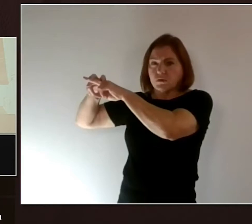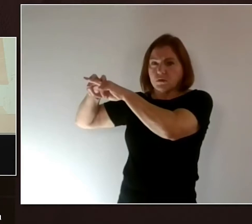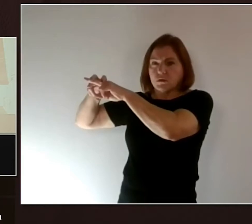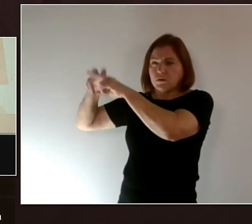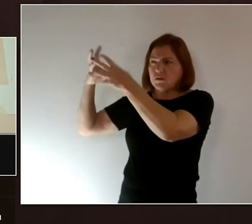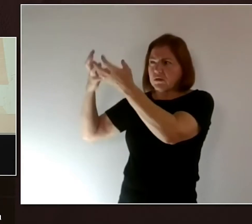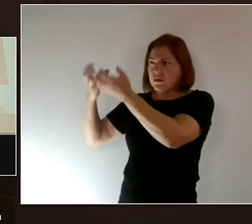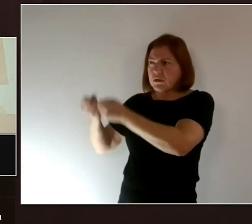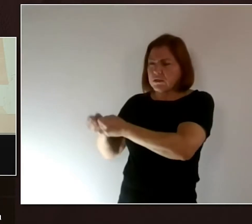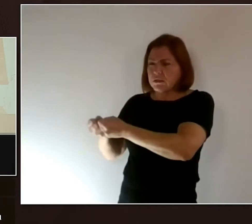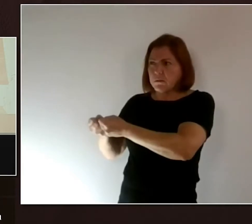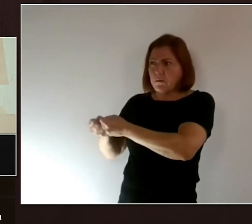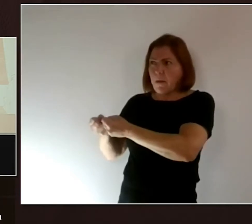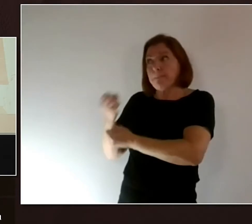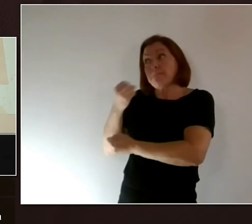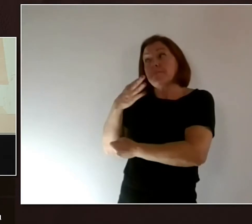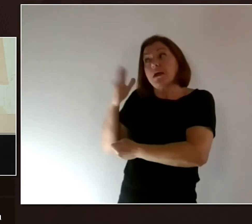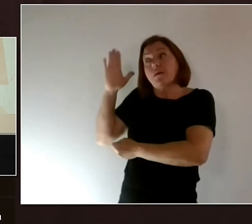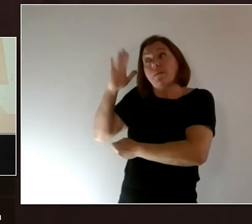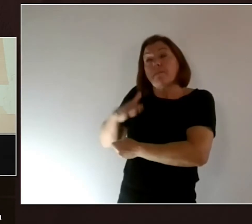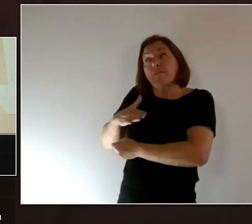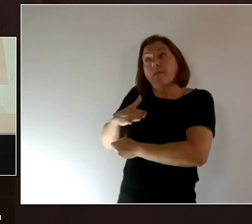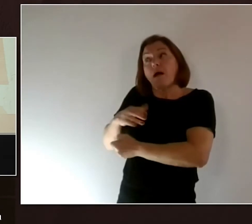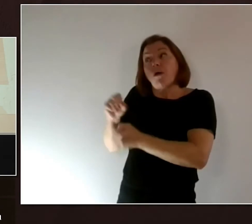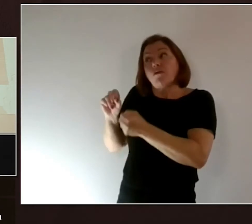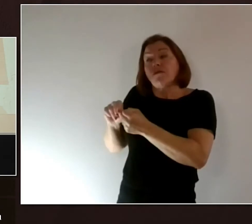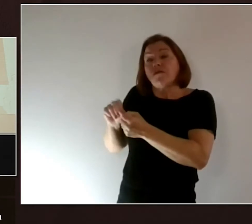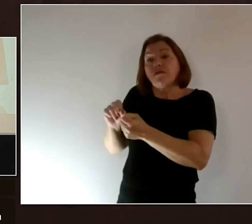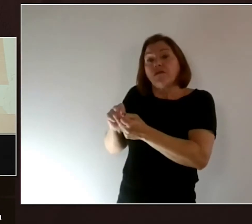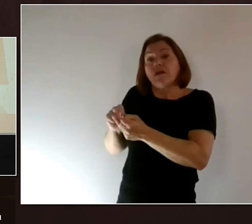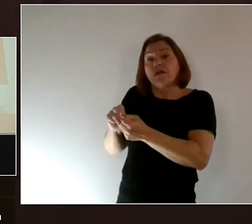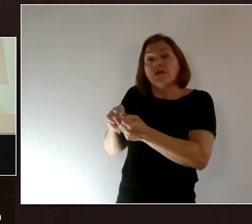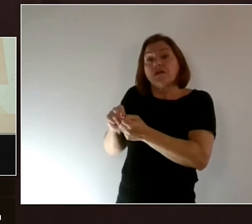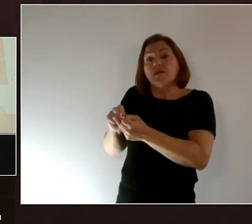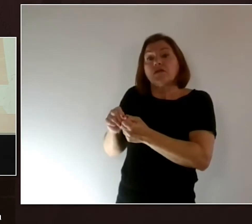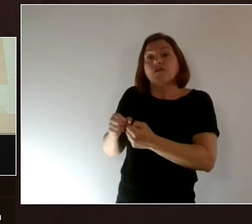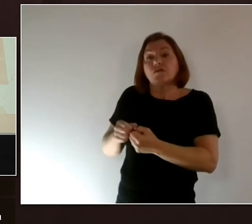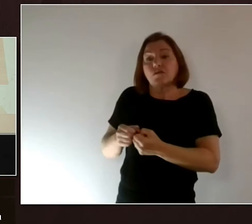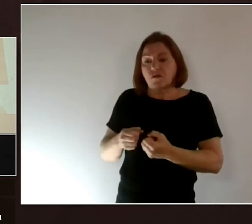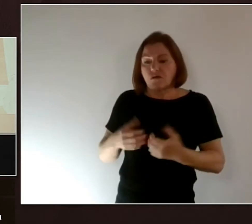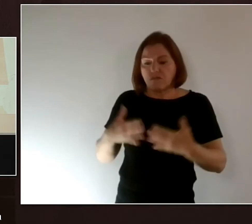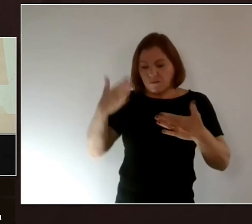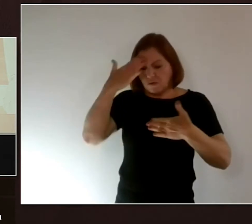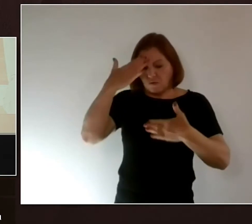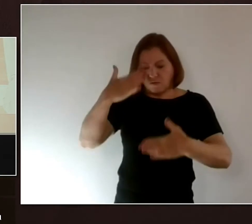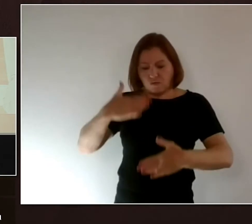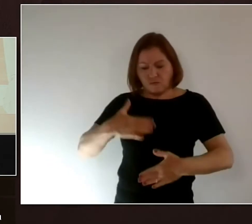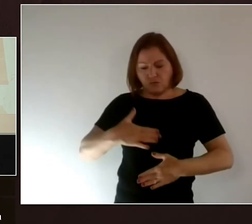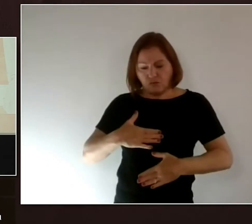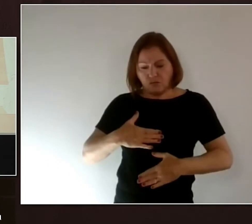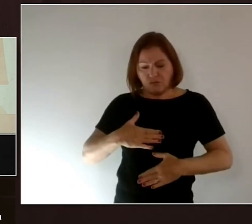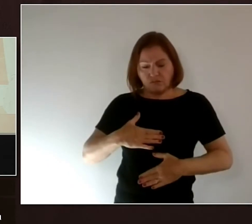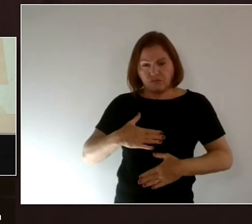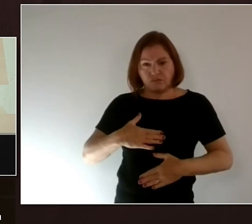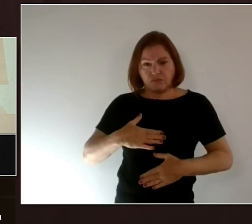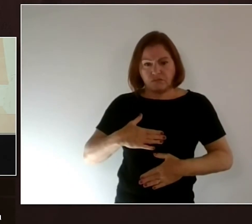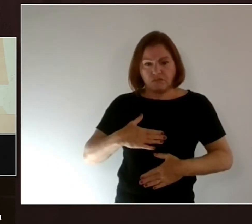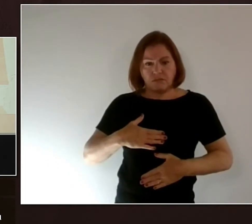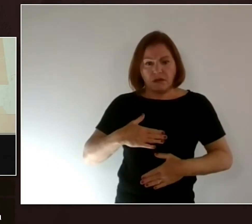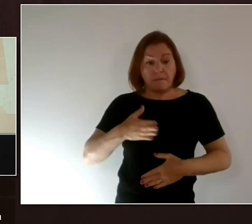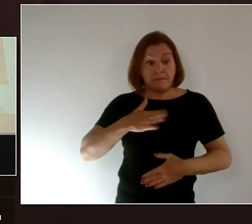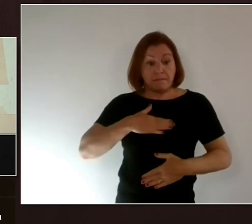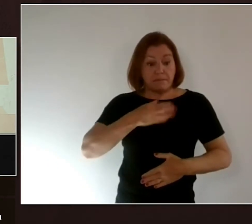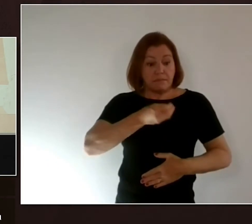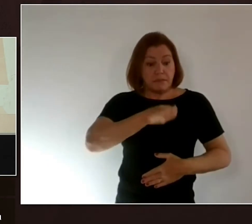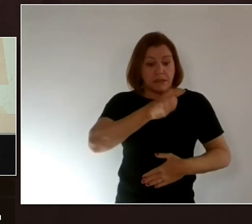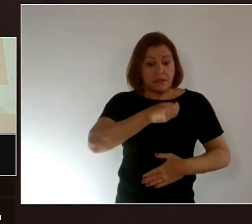o bem ou o mal que tiver feito por meio do corpo, isto é, enquanto vivemos. Enquanto vivemos, nós fazemos o bem